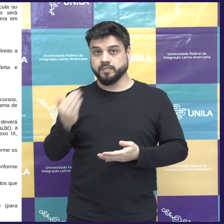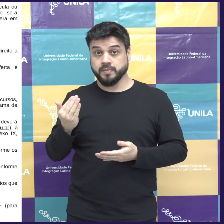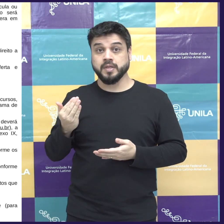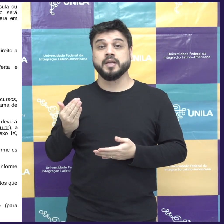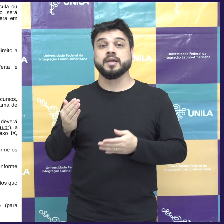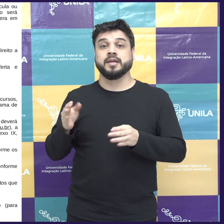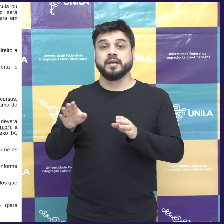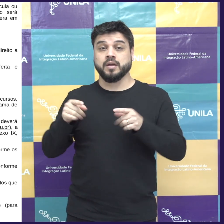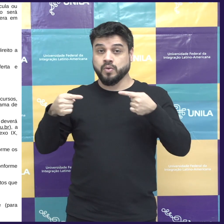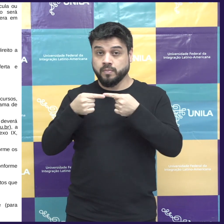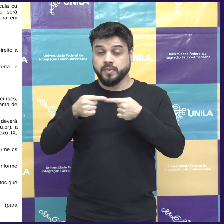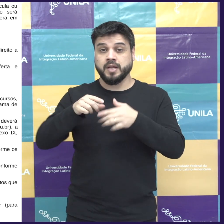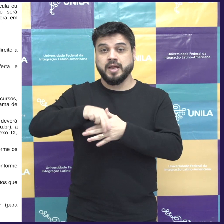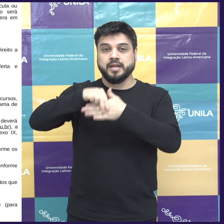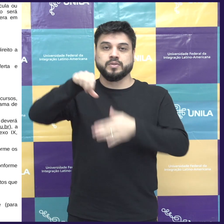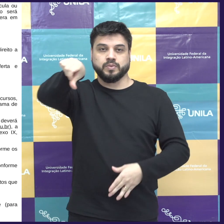9.